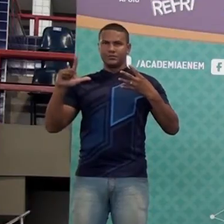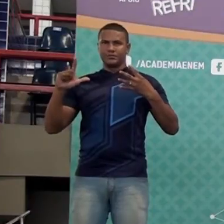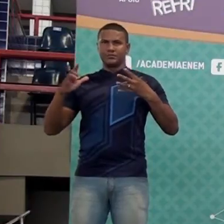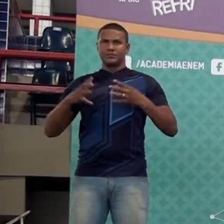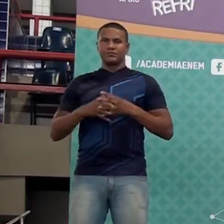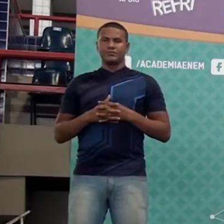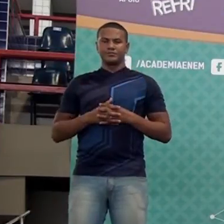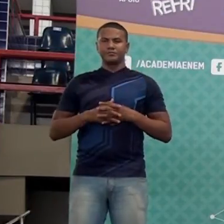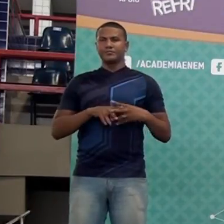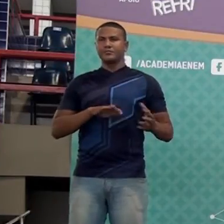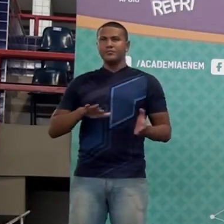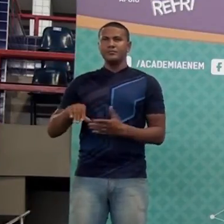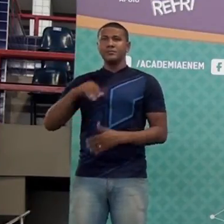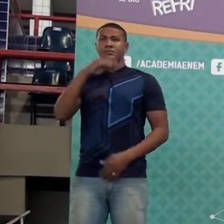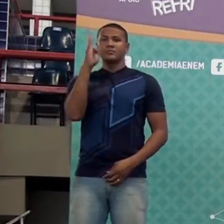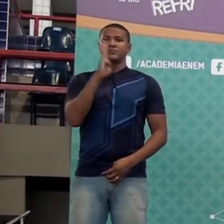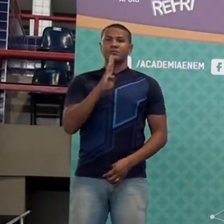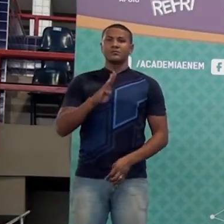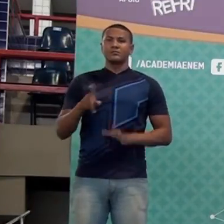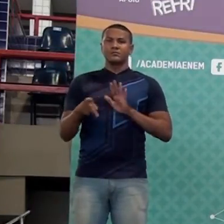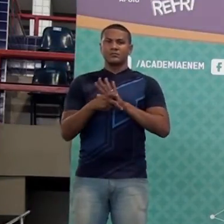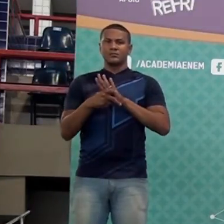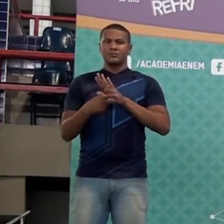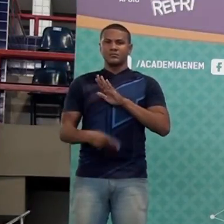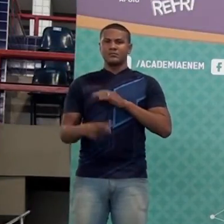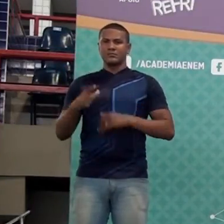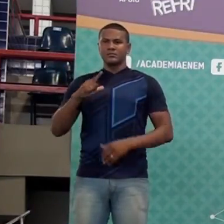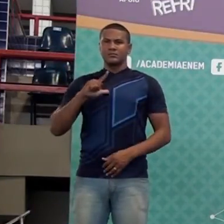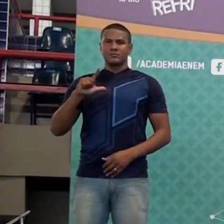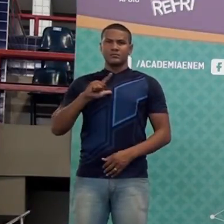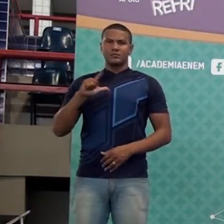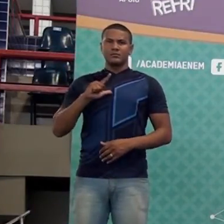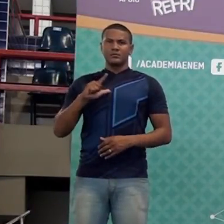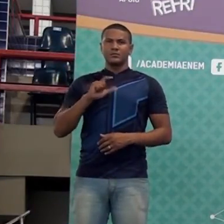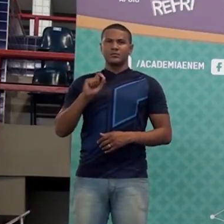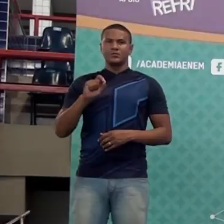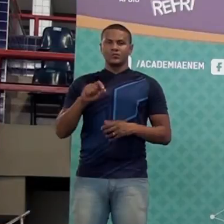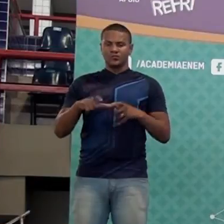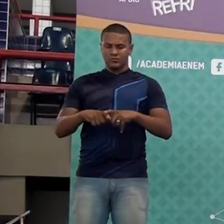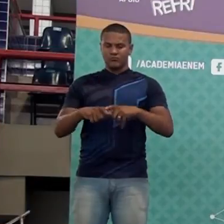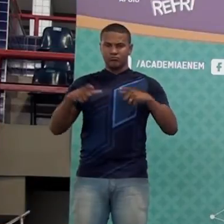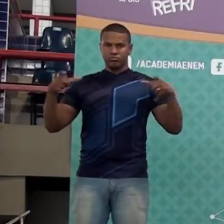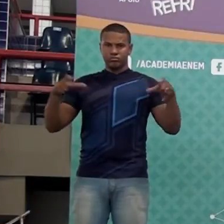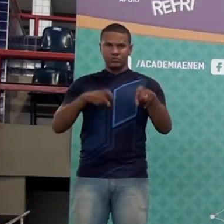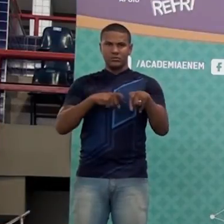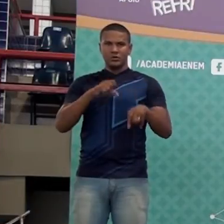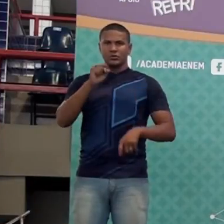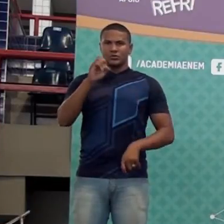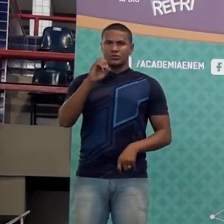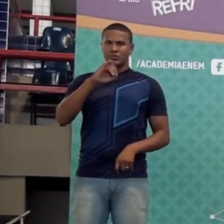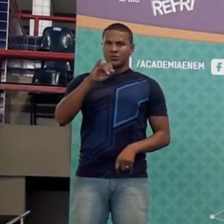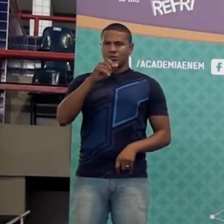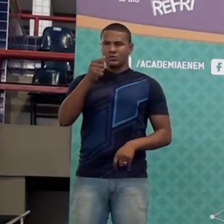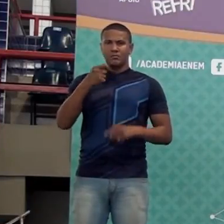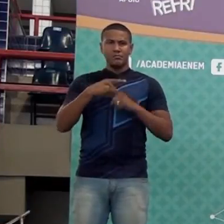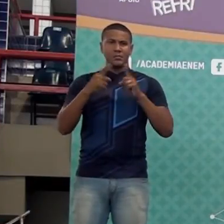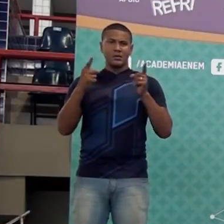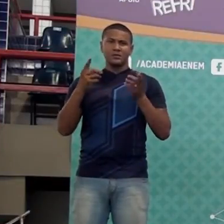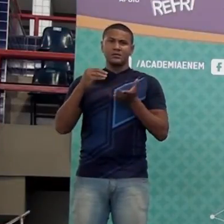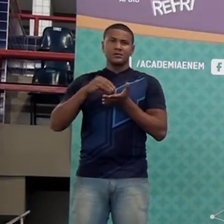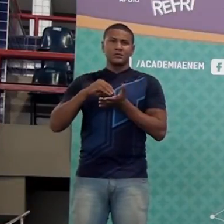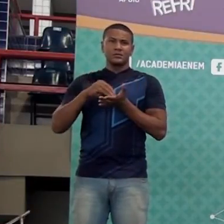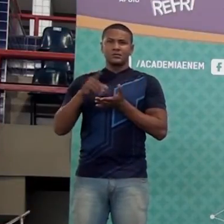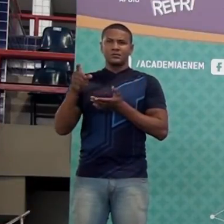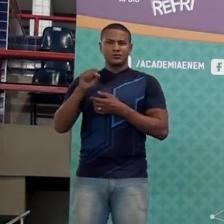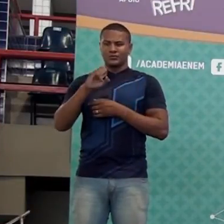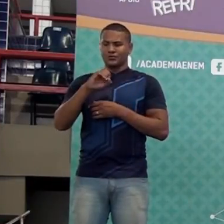No Brasil, a gente tem alta produtividade de soja, mas a gente não utiliza soja para produzir